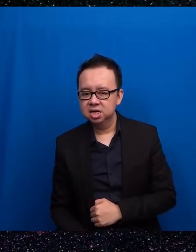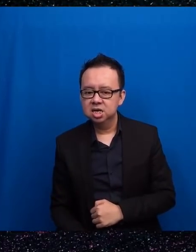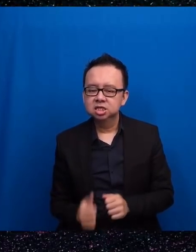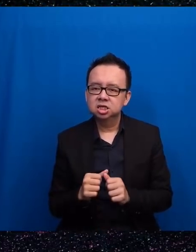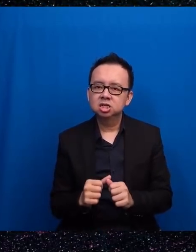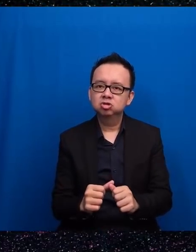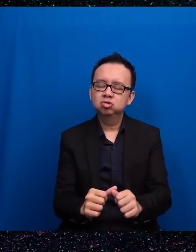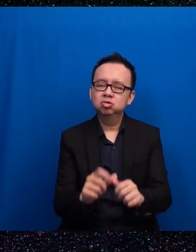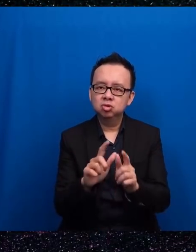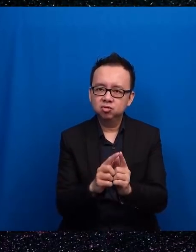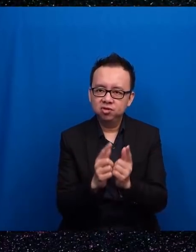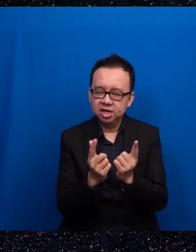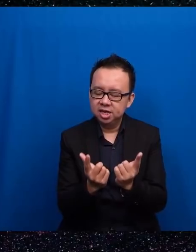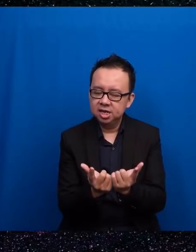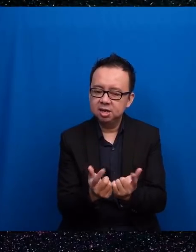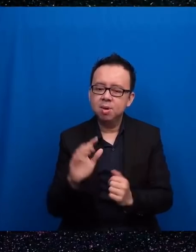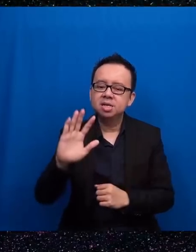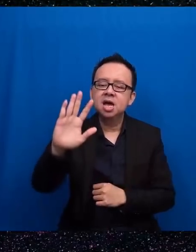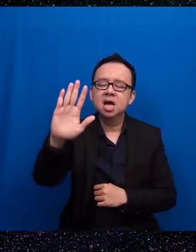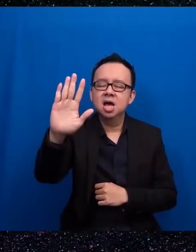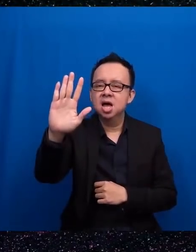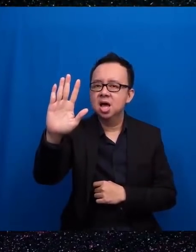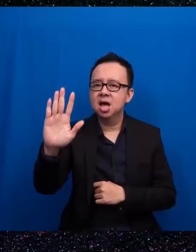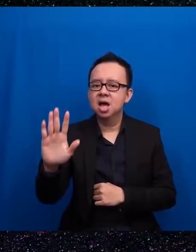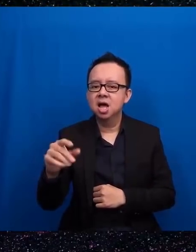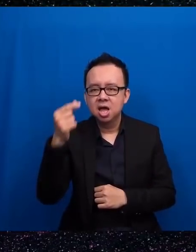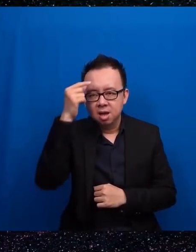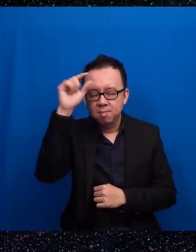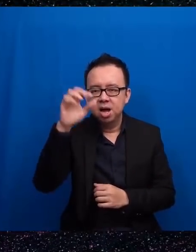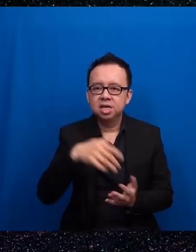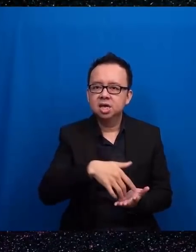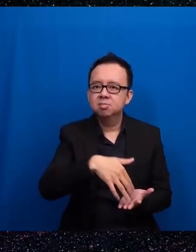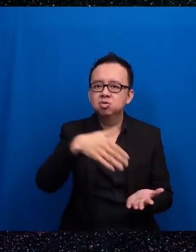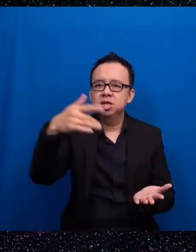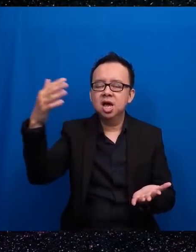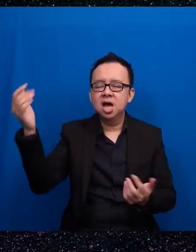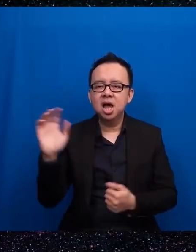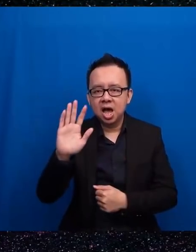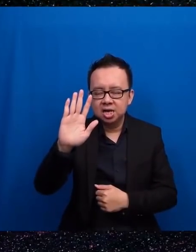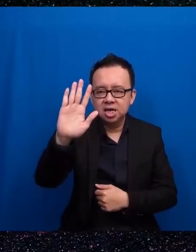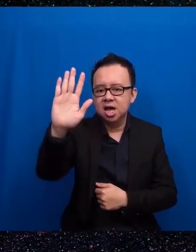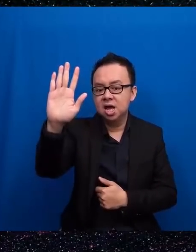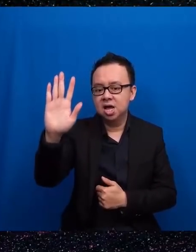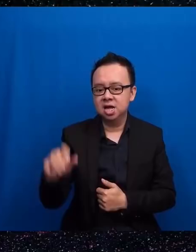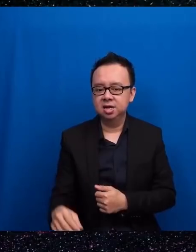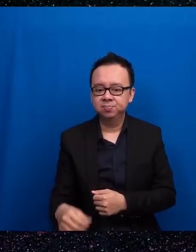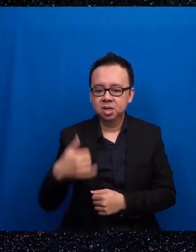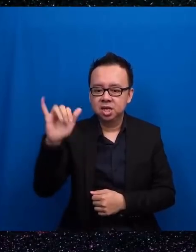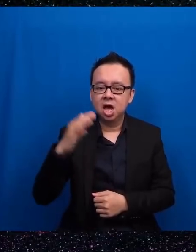kerjakan seturut firman-Nya bagi